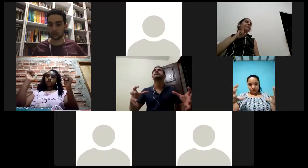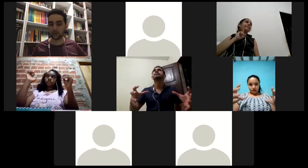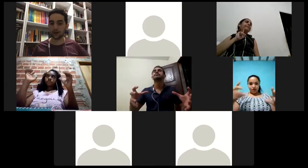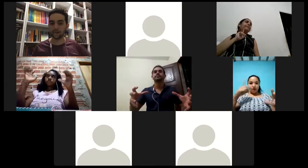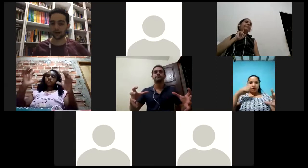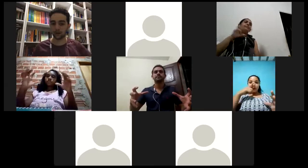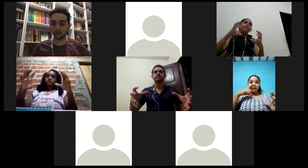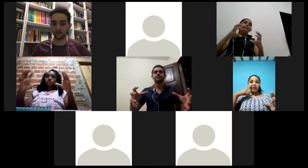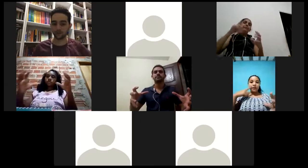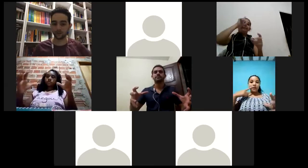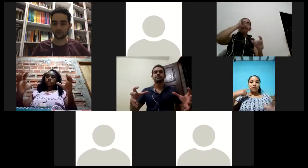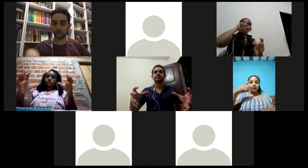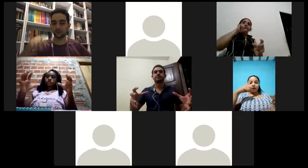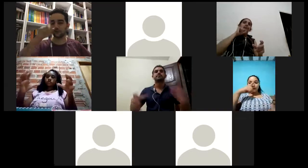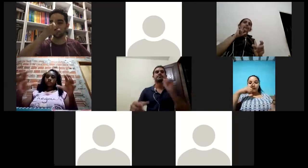segura e amarelo.